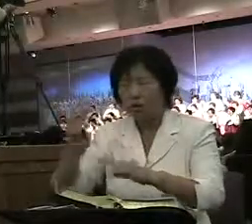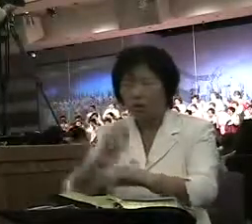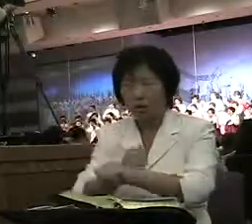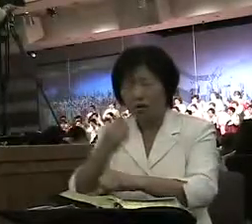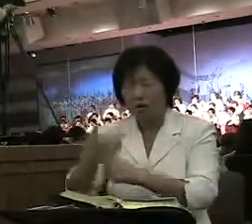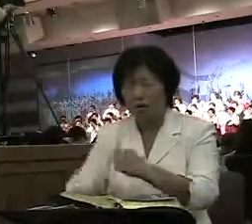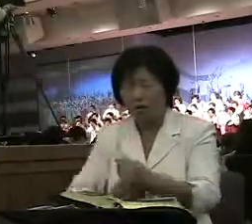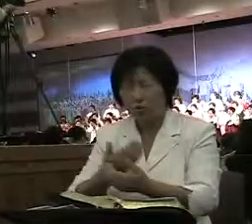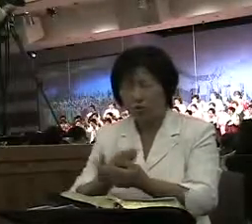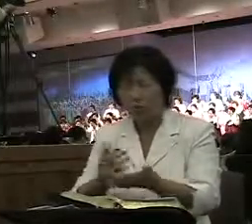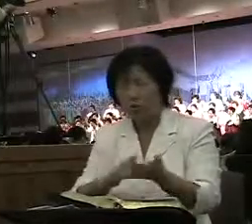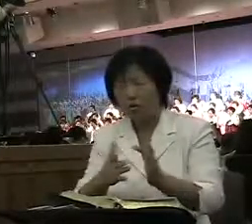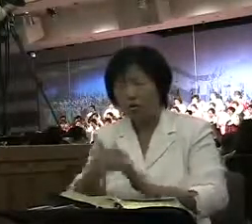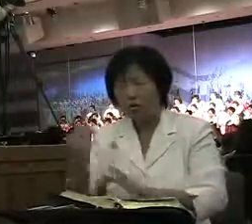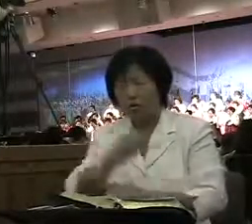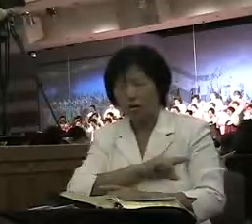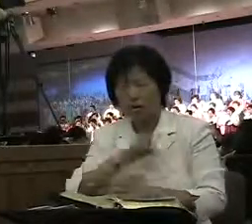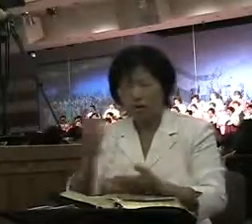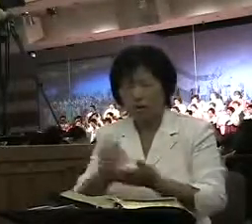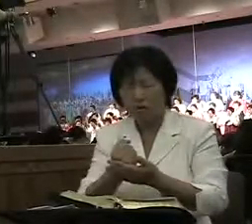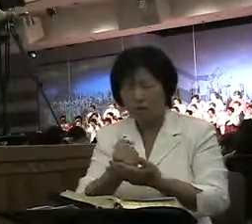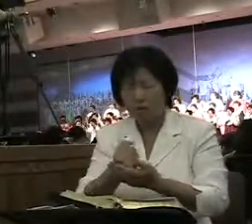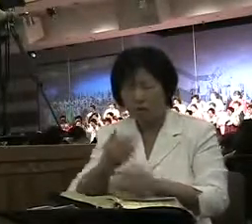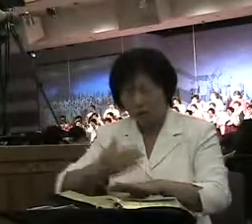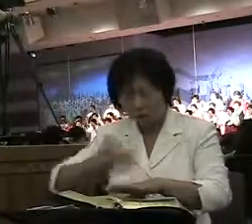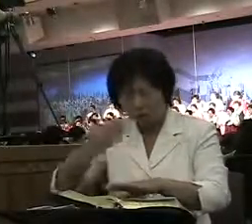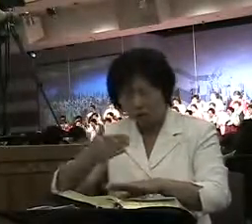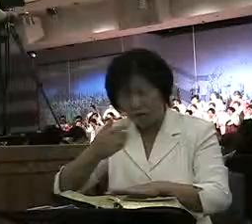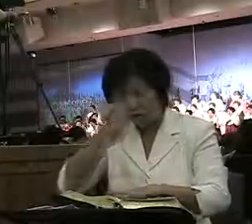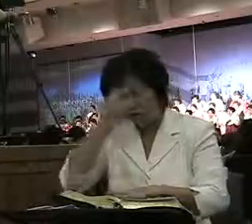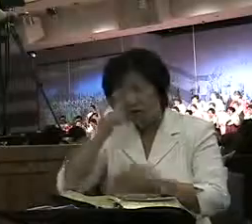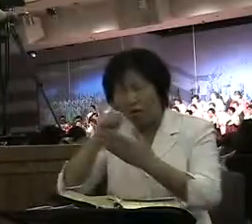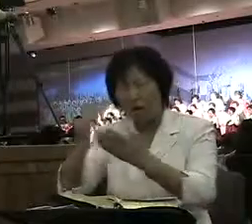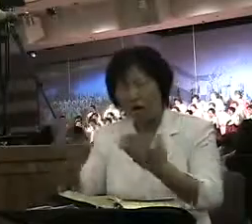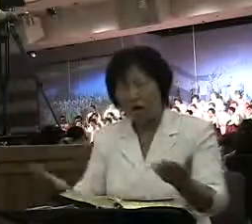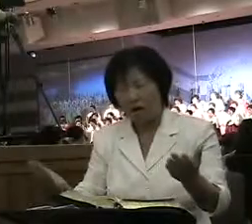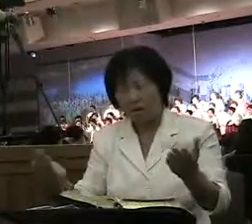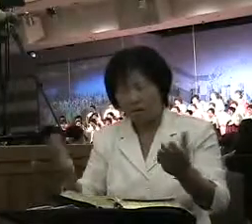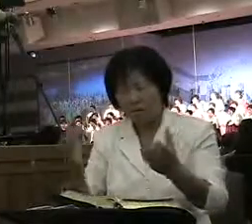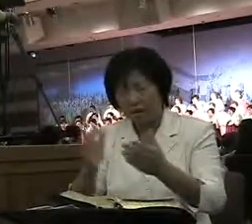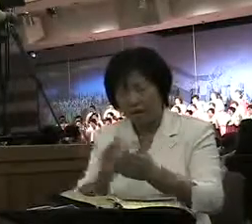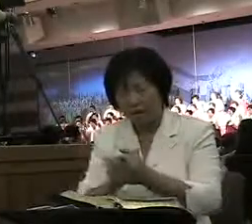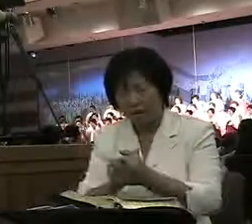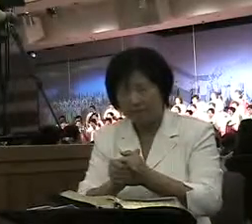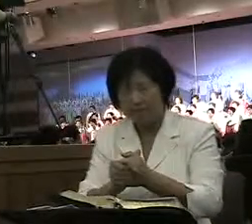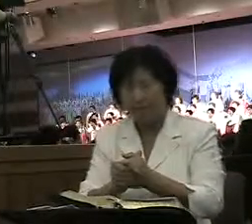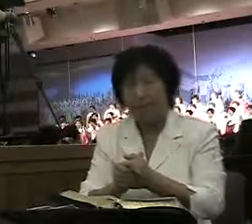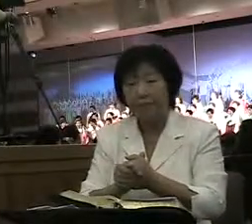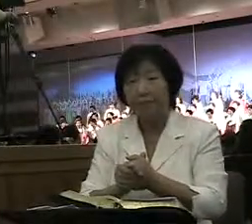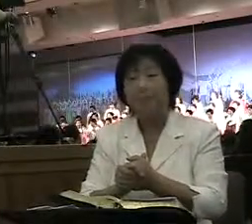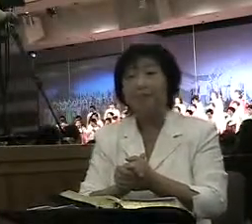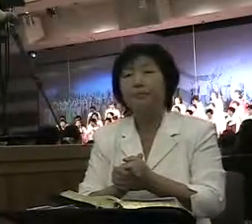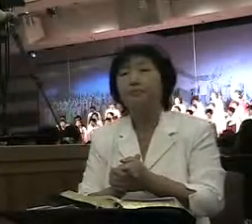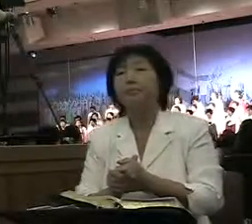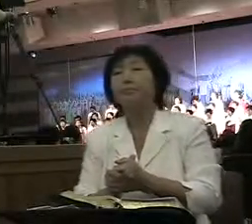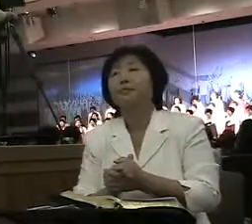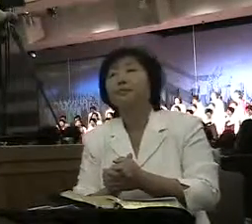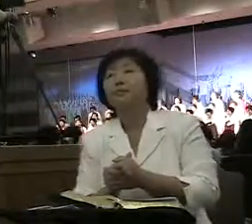주시옵소서. 예수님의 이름으로 감사드리며 기도하옵나이다. 아멘.